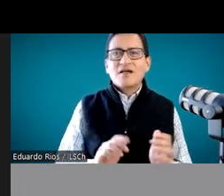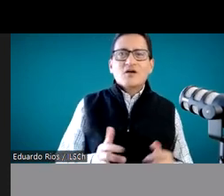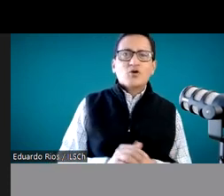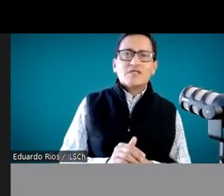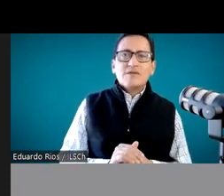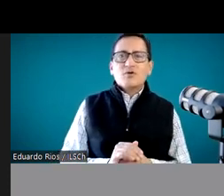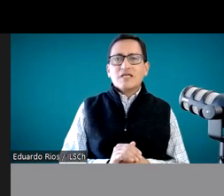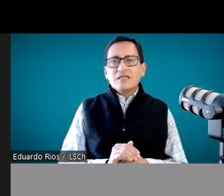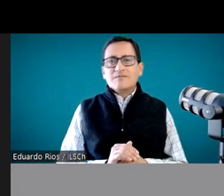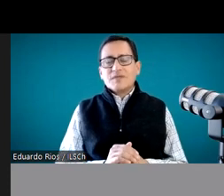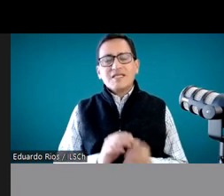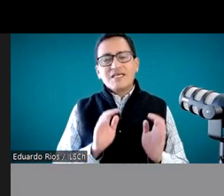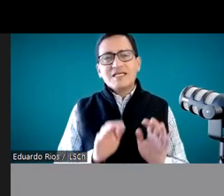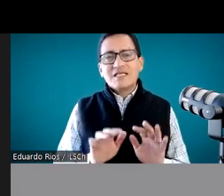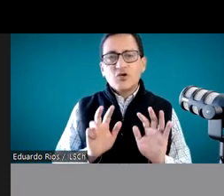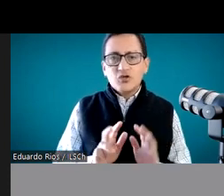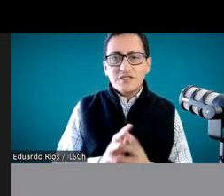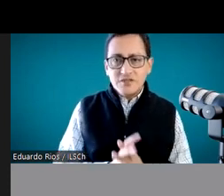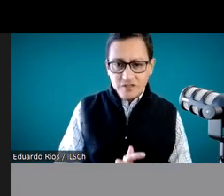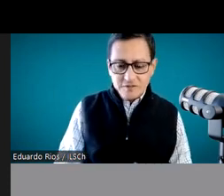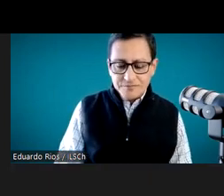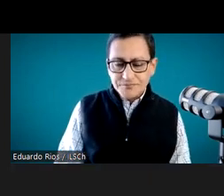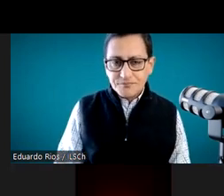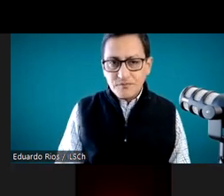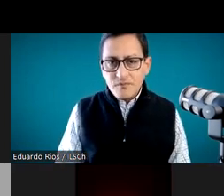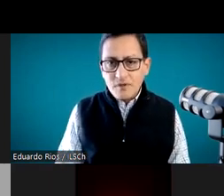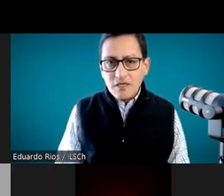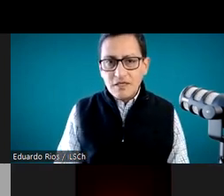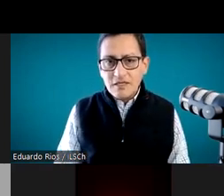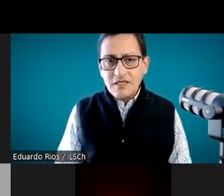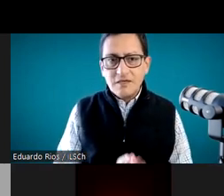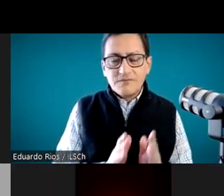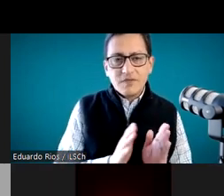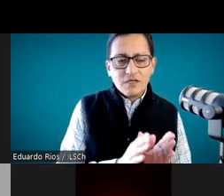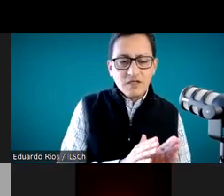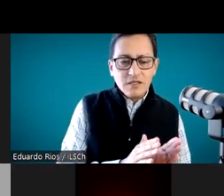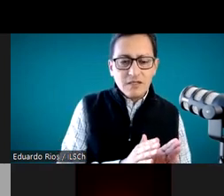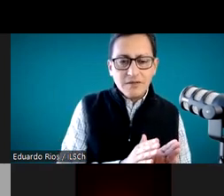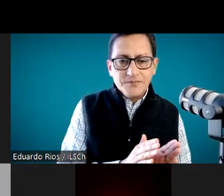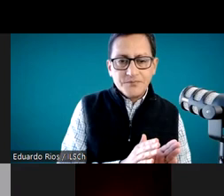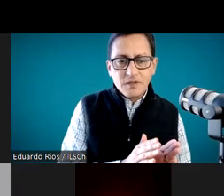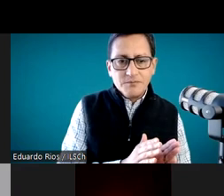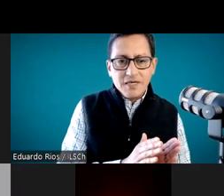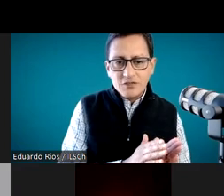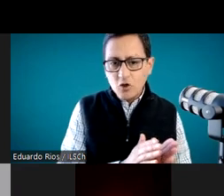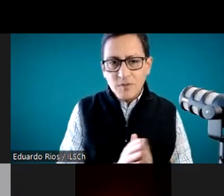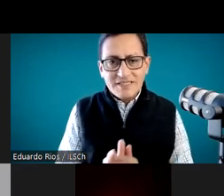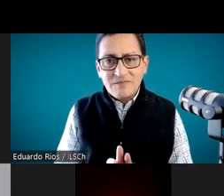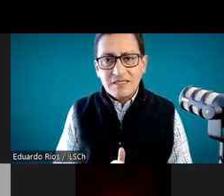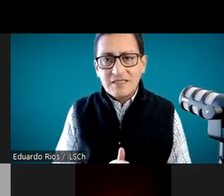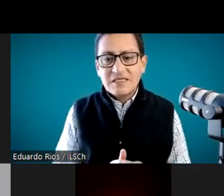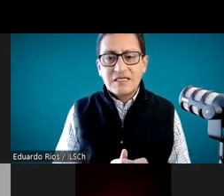clase. Otro detalle importante, este taller tiene ocho sesiones y a